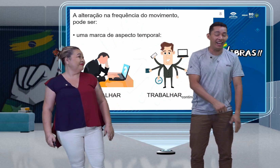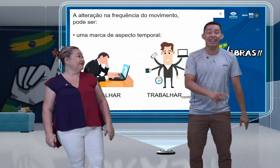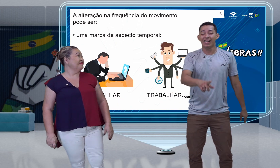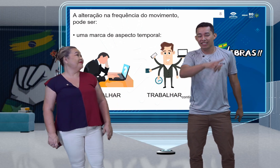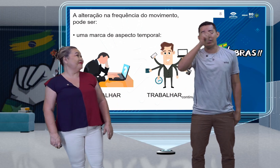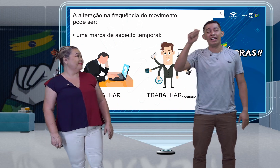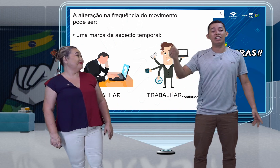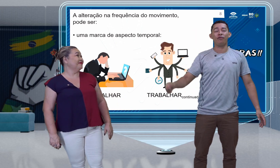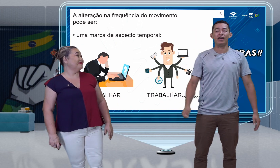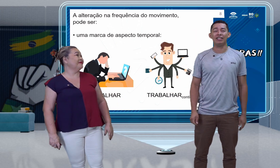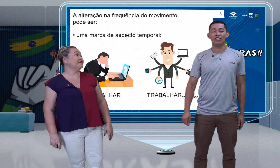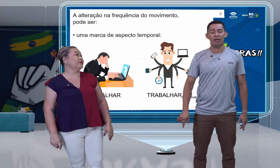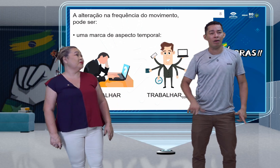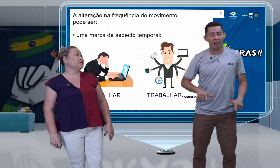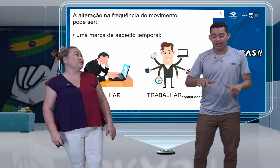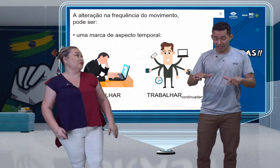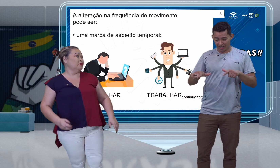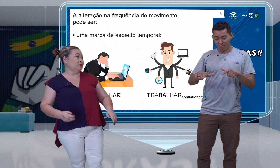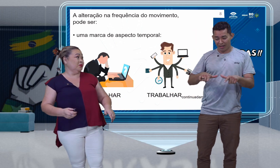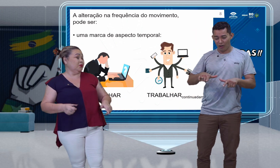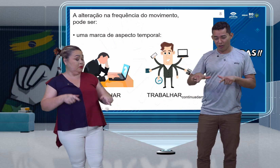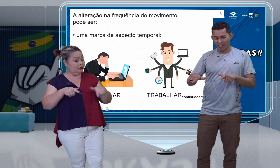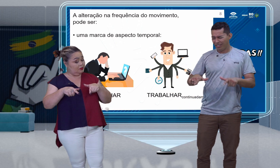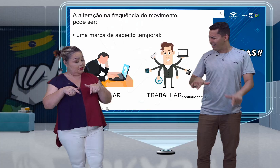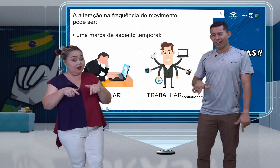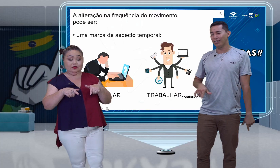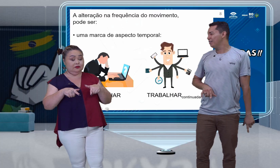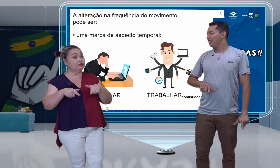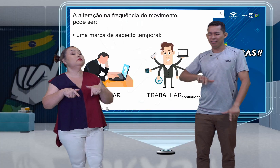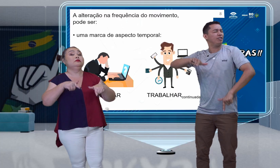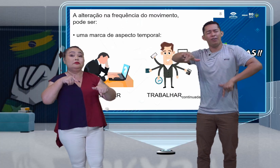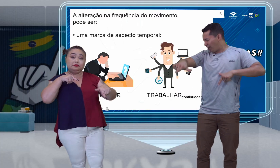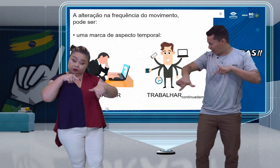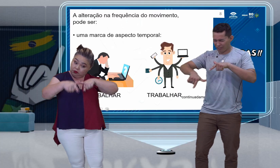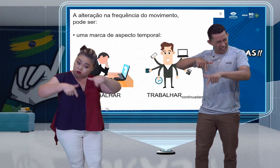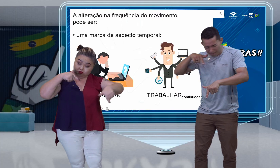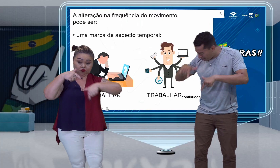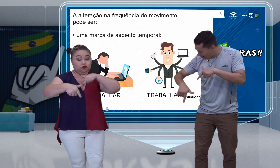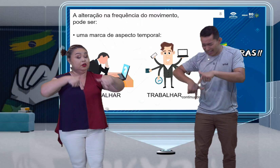plantei. Então o que você fez lá no seu trabalho? Você trabalhou? Não. Eu trabalhei.